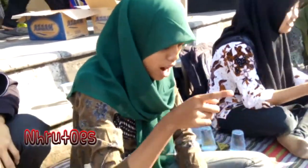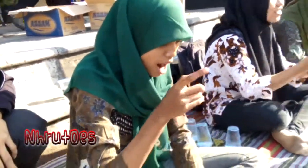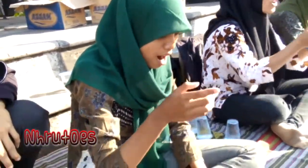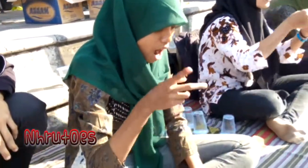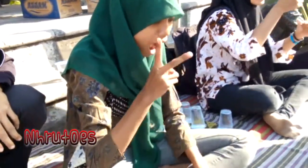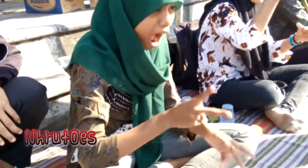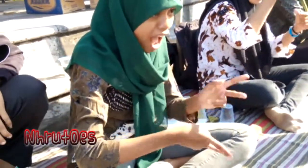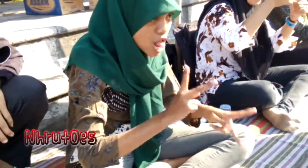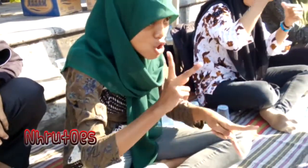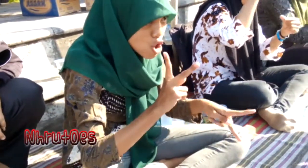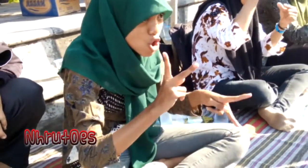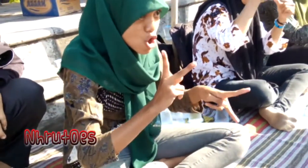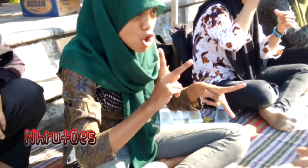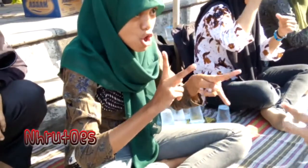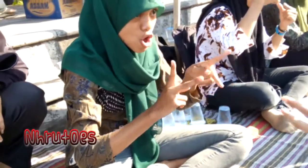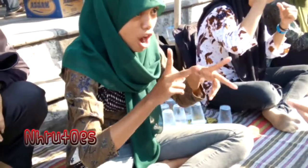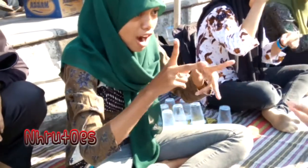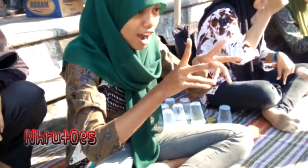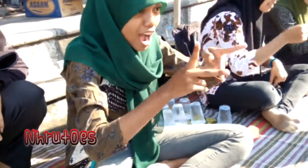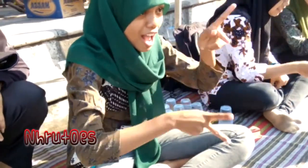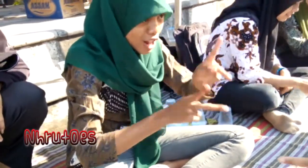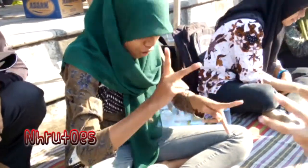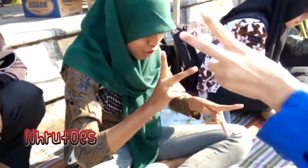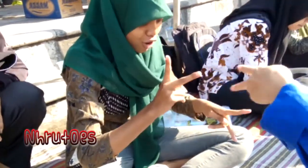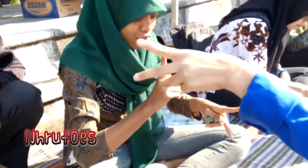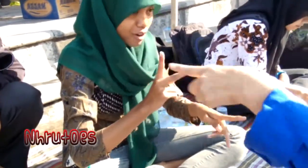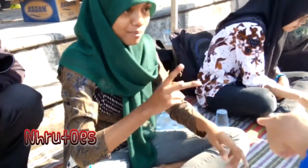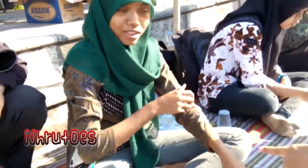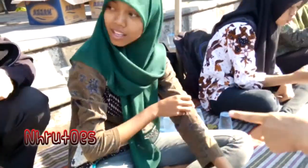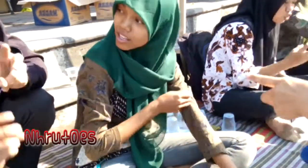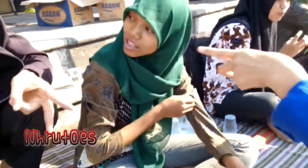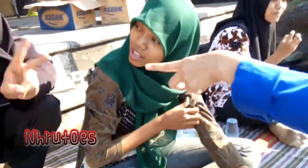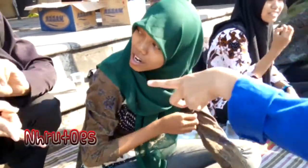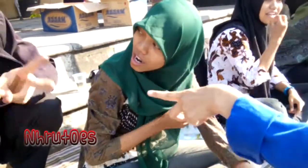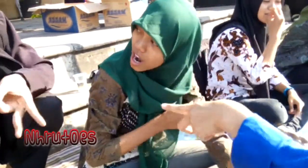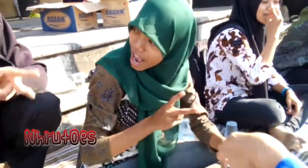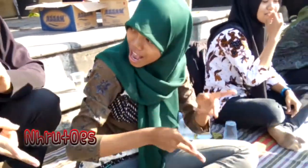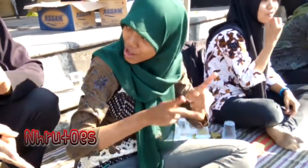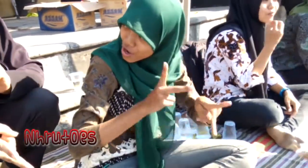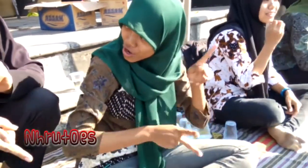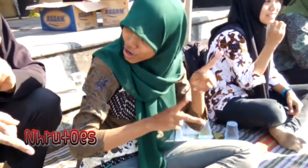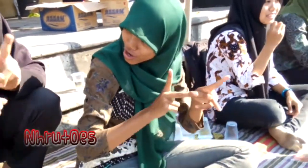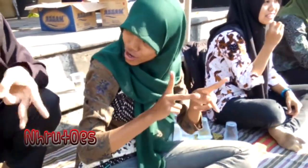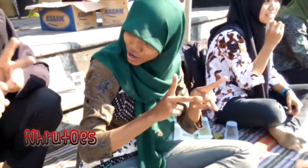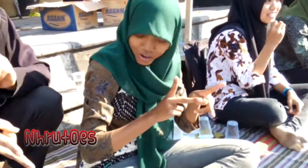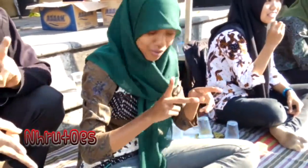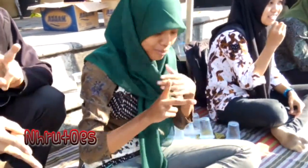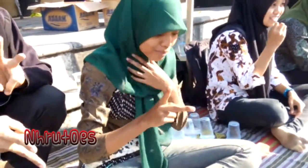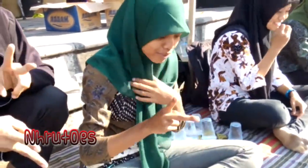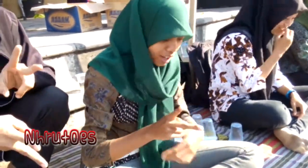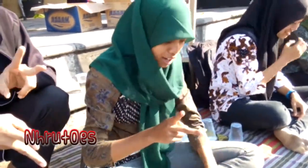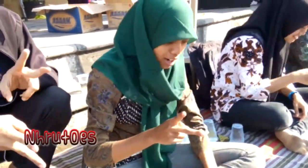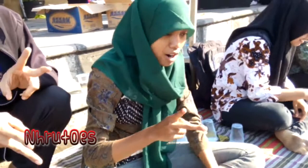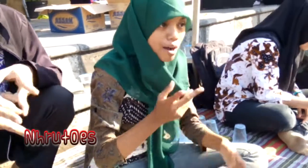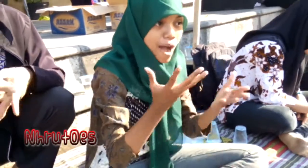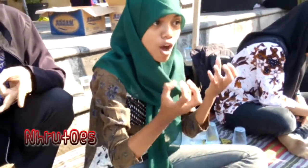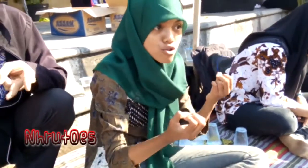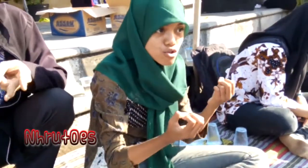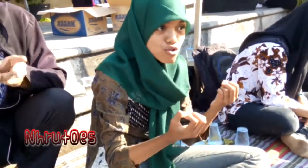Woi sama lagi Indonesia kok? Ya di acara Asia Paragi. Di kompetisi olahraga profesional